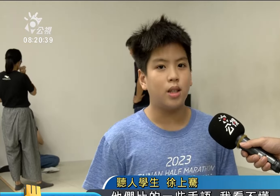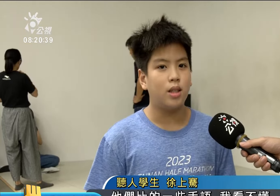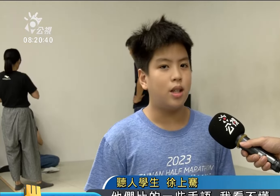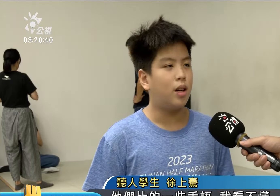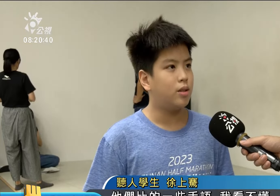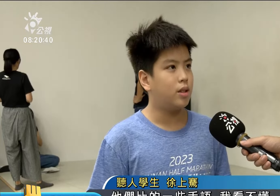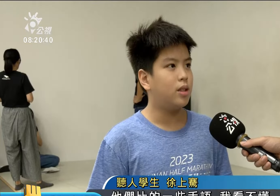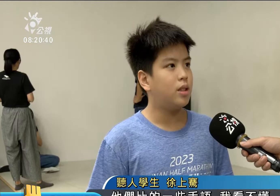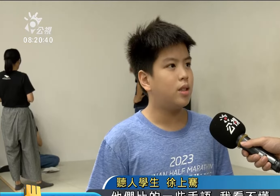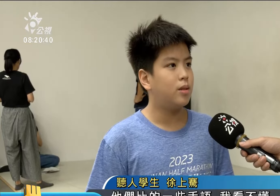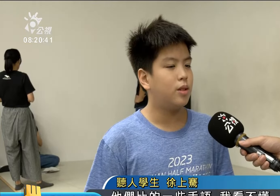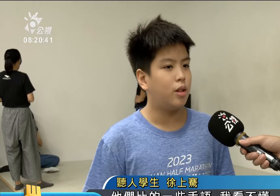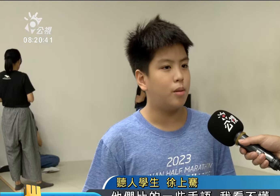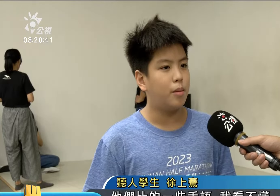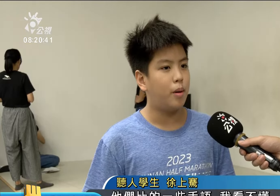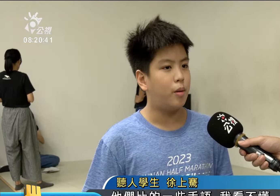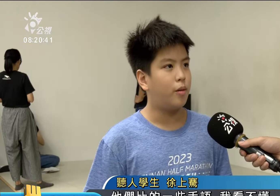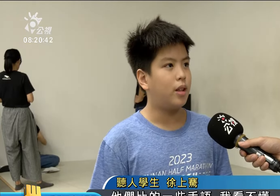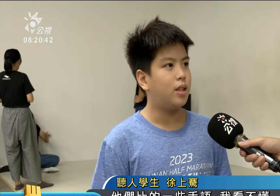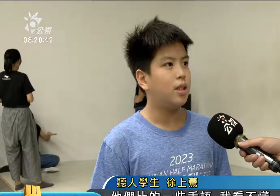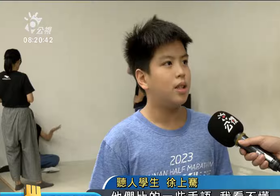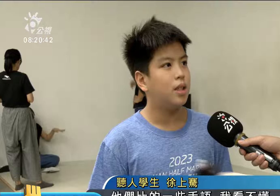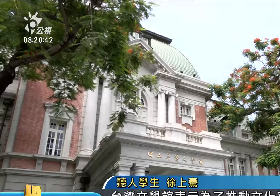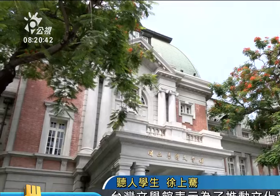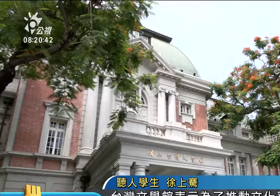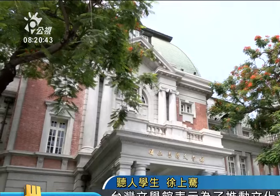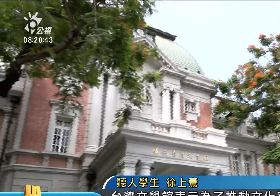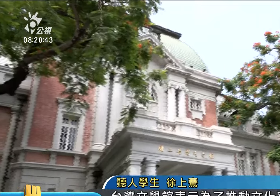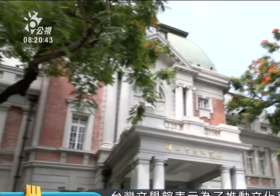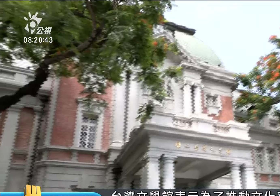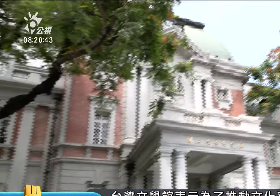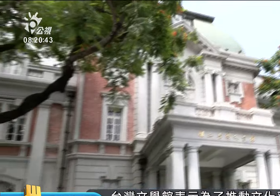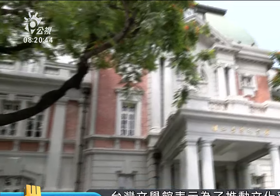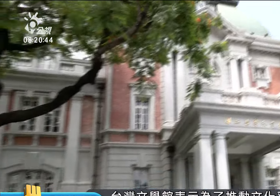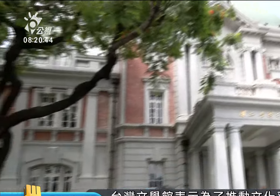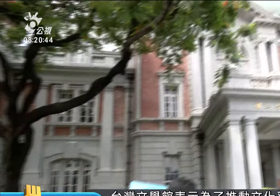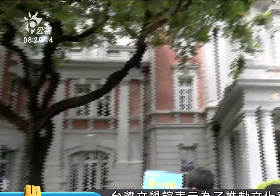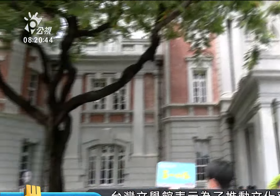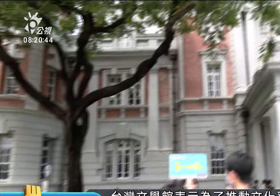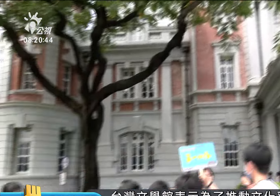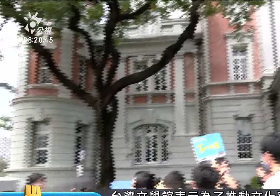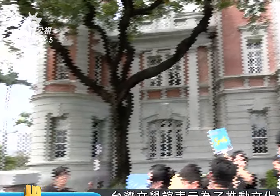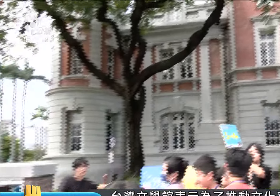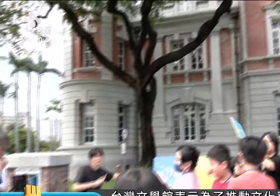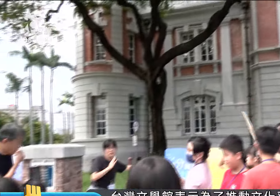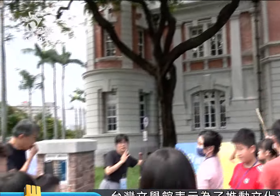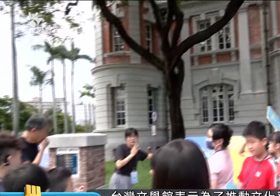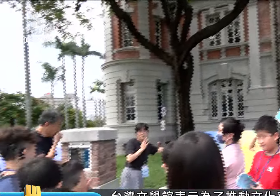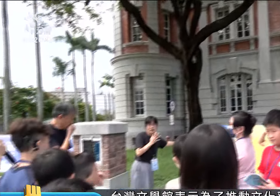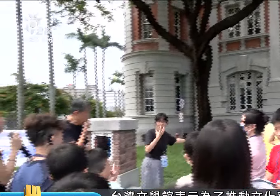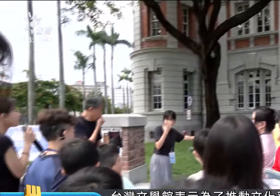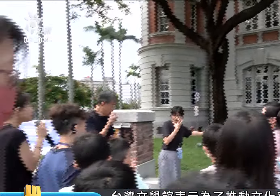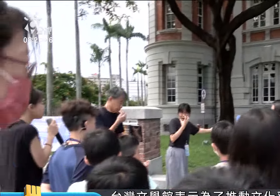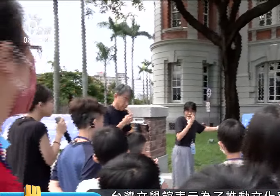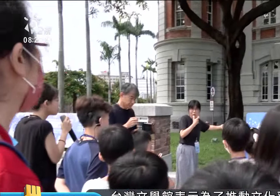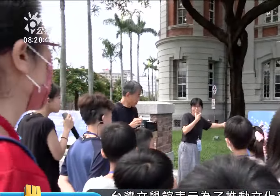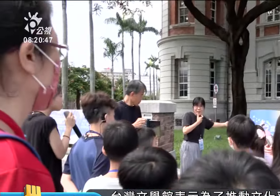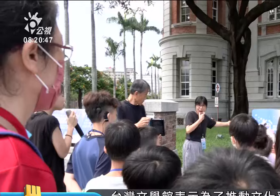一些老师叫他们帮我翻译。 台湾文学馆表示，为了推动文化平权以及让台湾手语向下扎